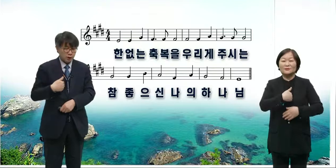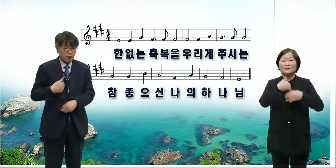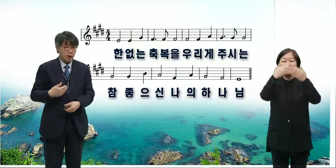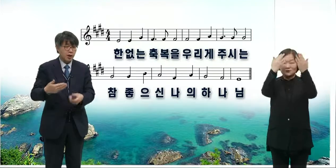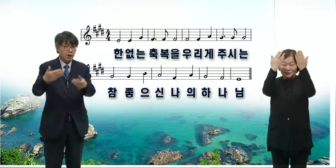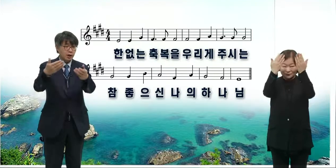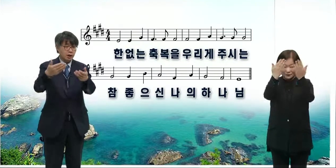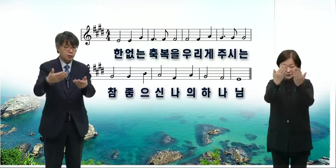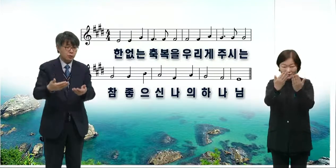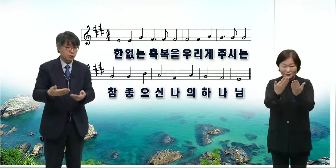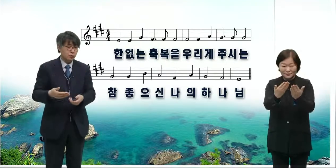우리에게